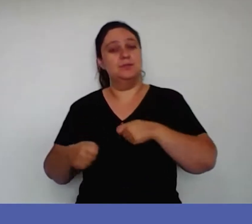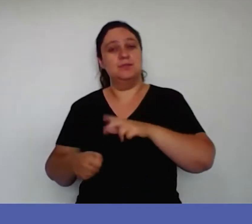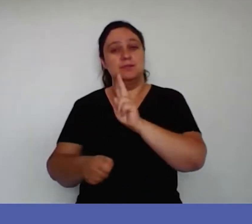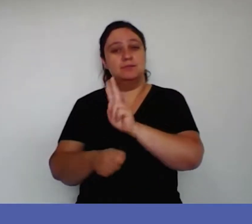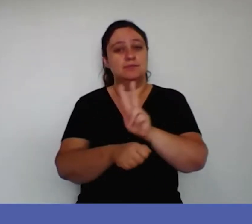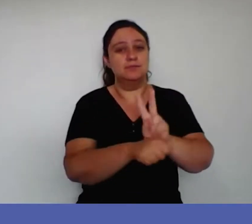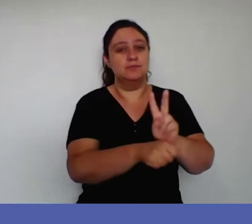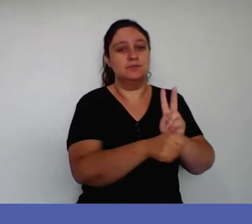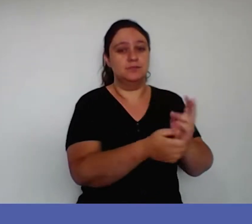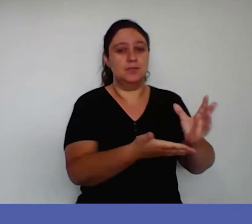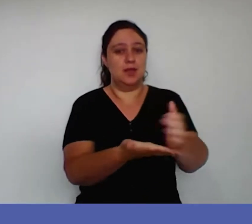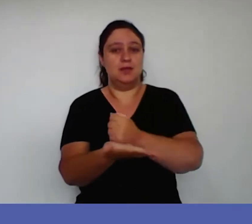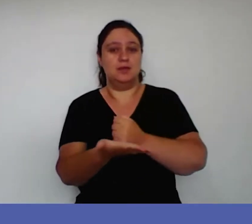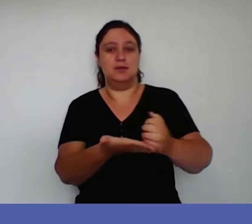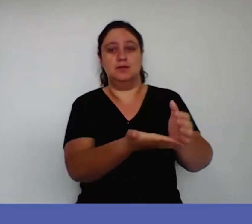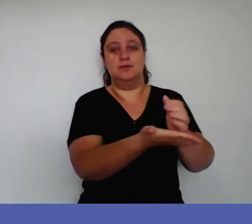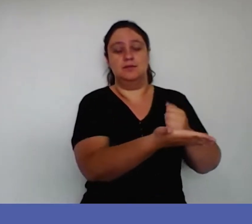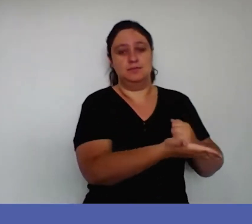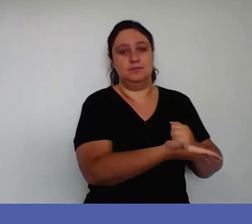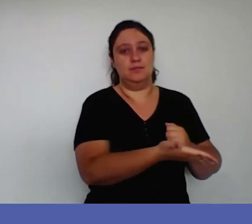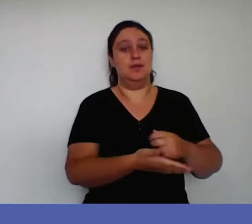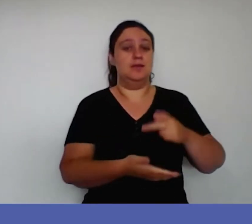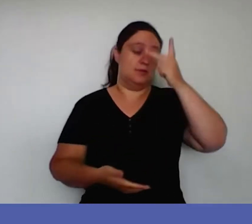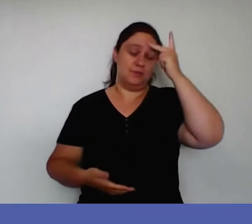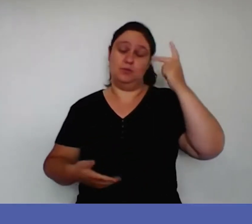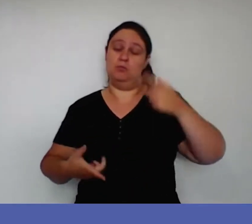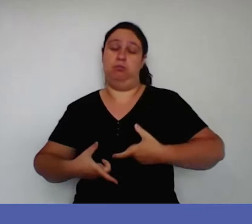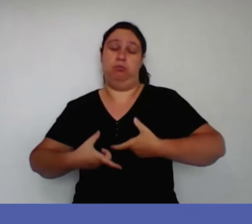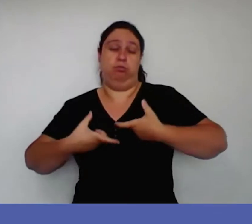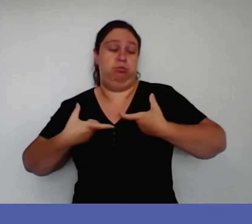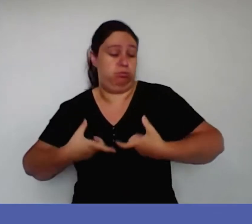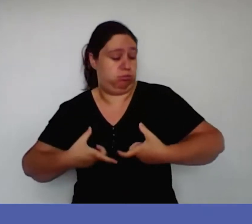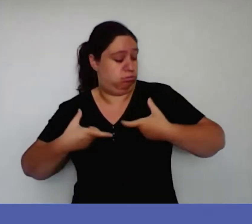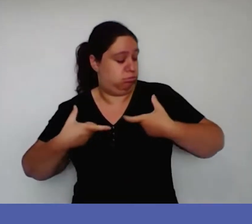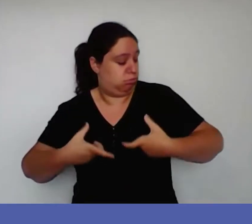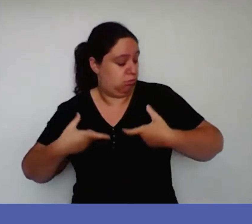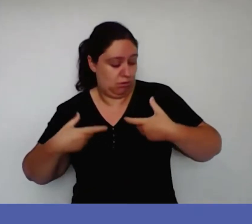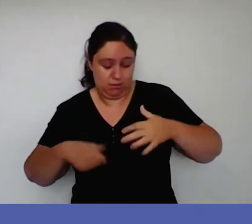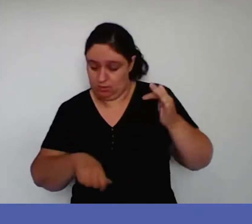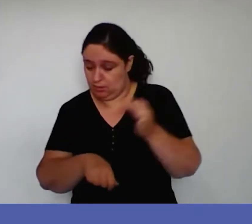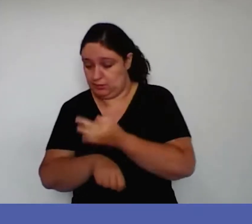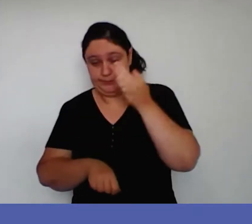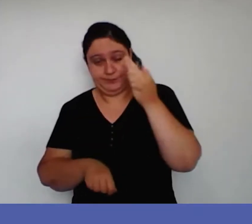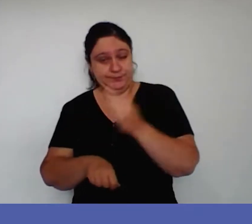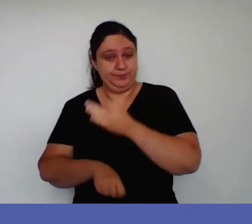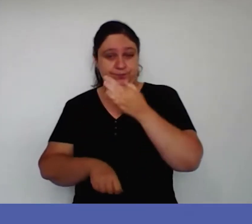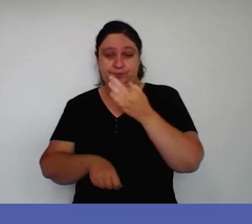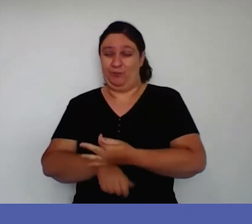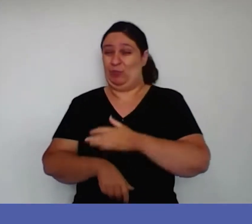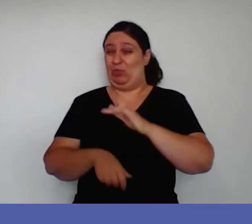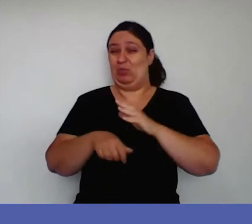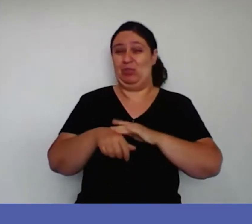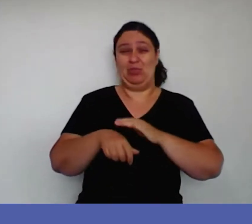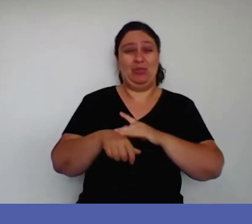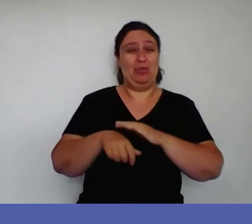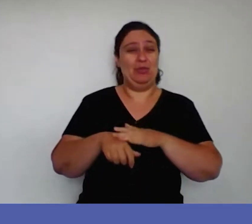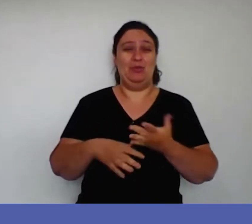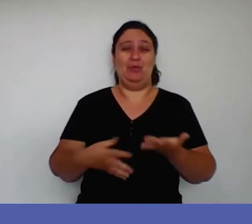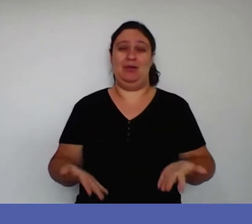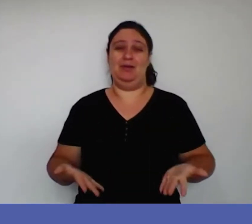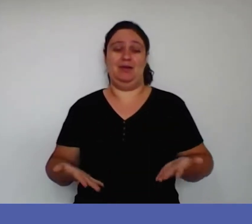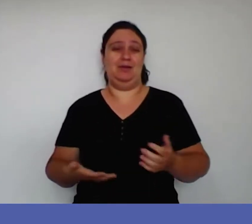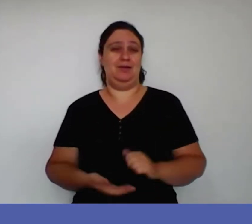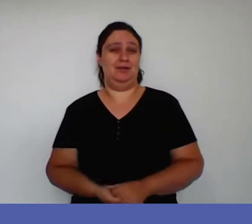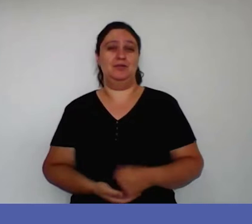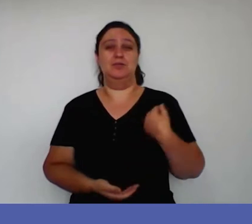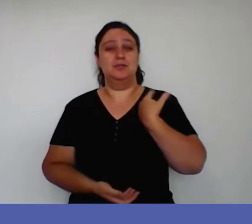aflitas, estão cansadas, estão esgotadas, estão doentes, estão enfermas. Irmãos, nós precisamos ir